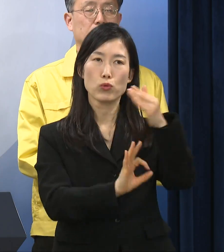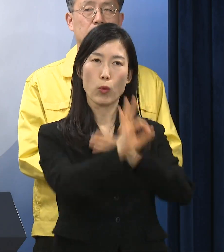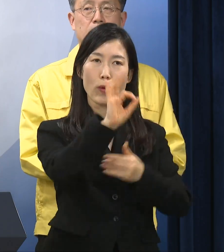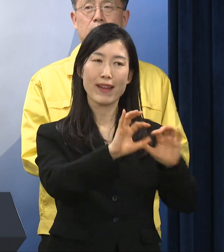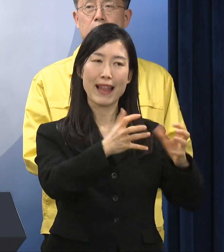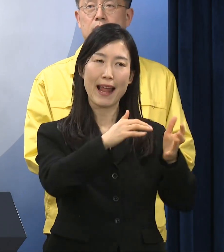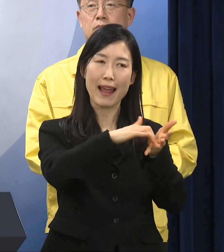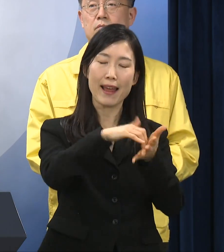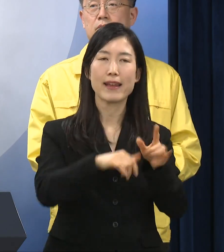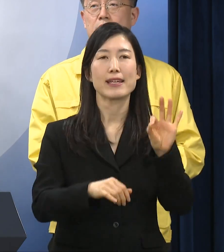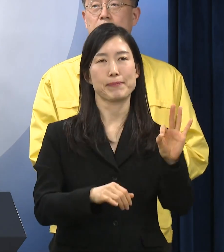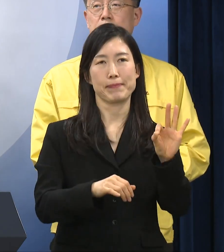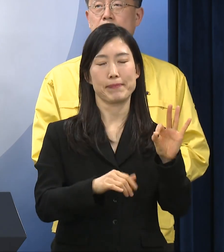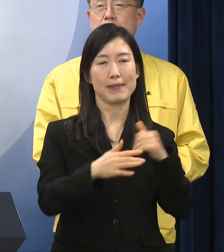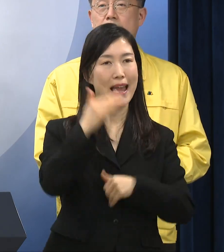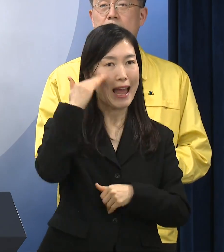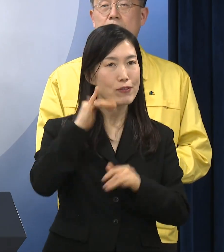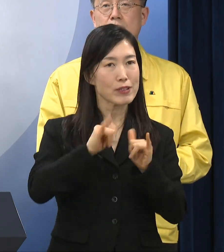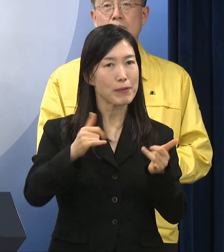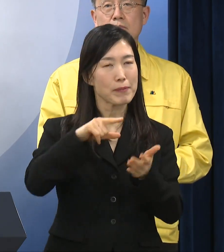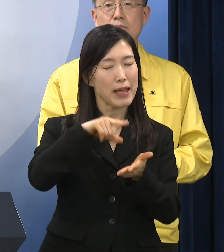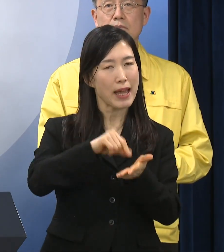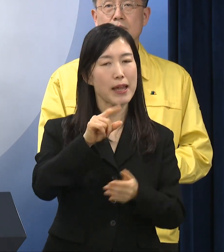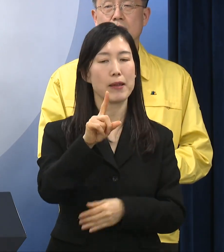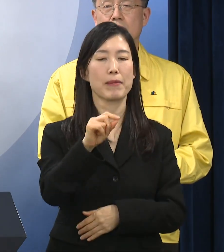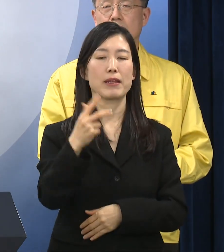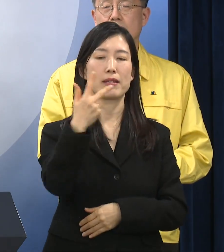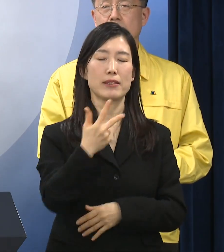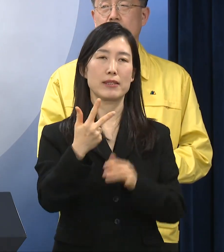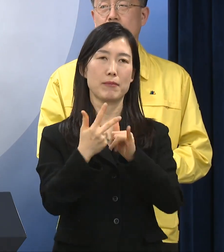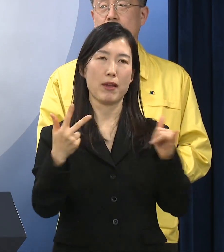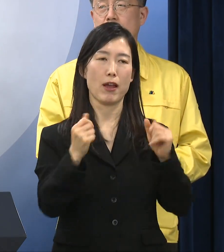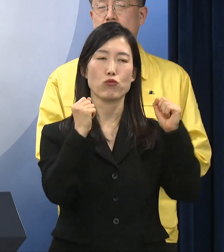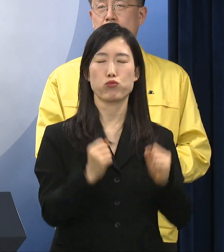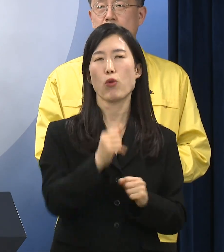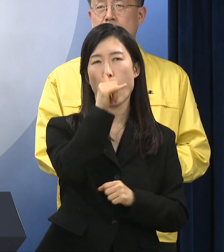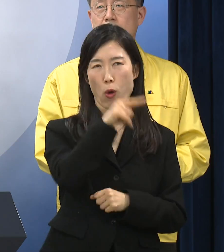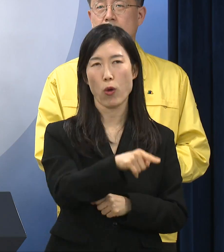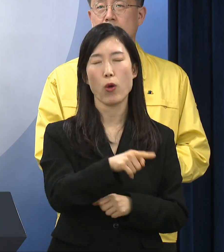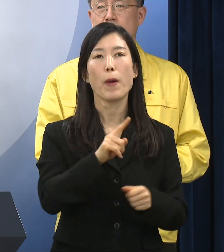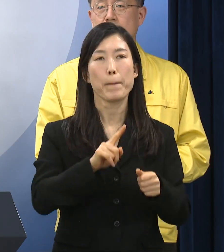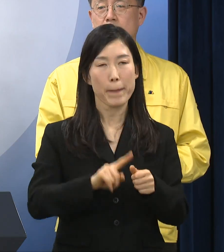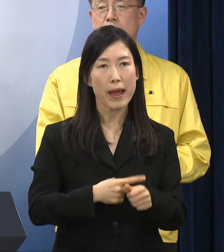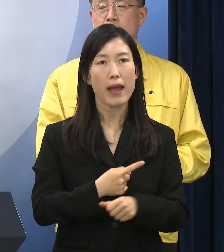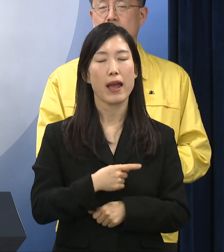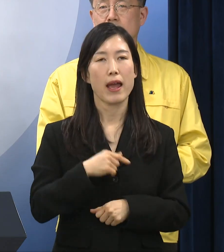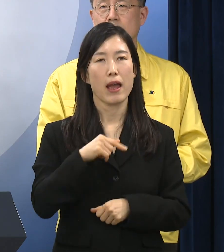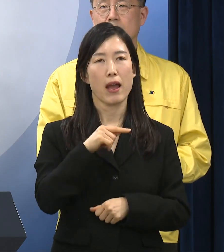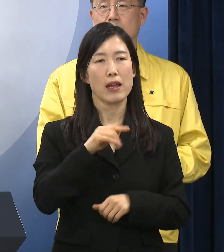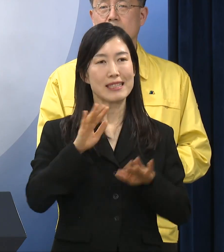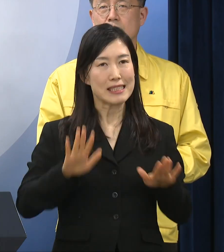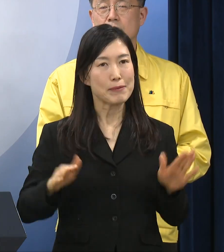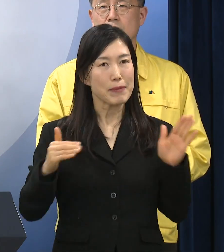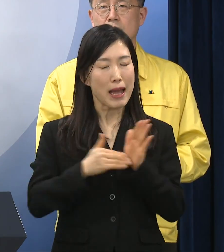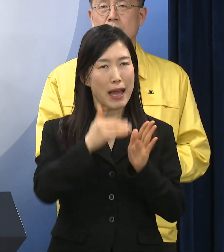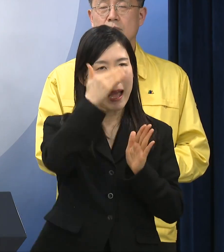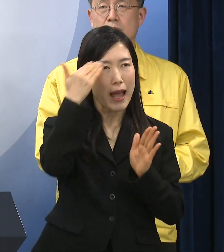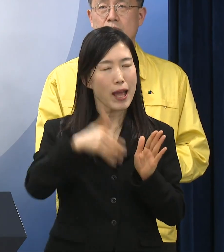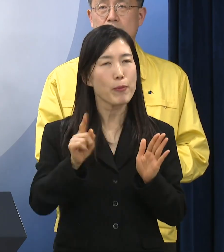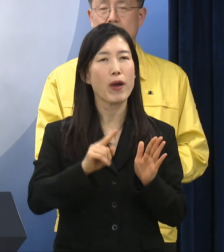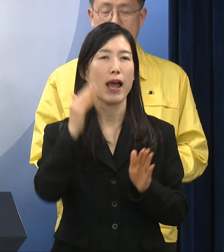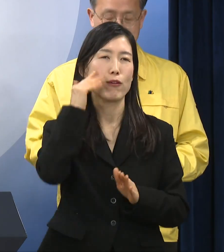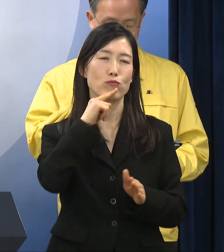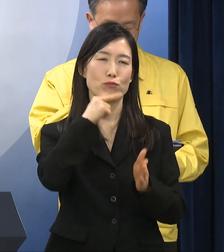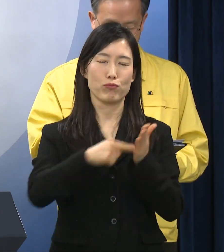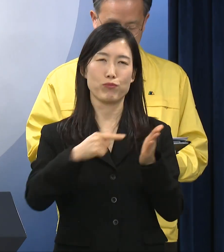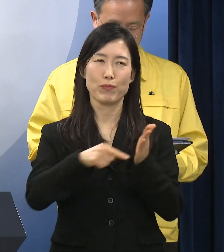10여 개국에는 우리 국민 약 17,000여 명이 치료 중인 것으로 파악을 하고 있습니다. 다행히도 현재까지 파악된 우리